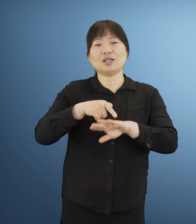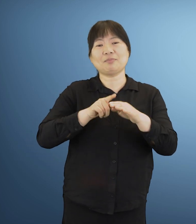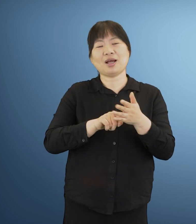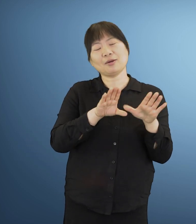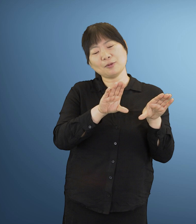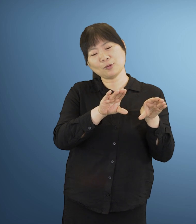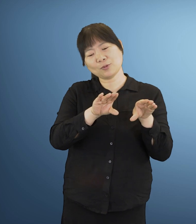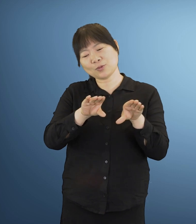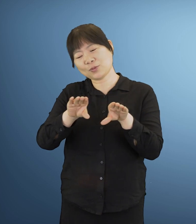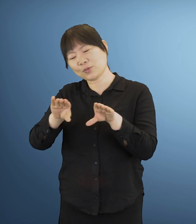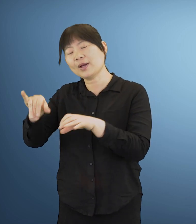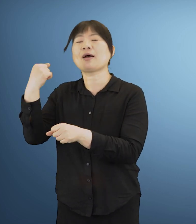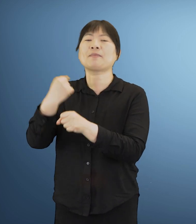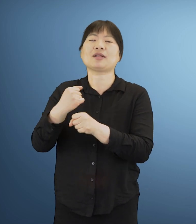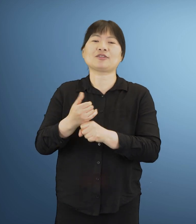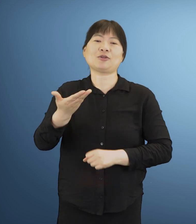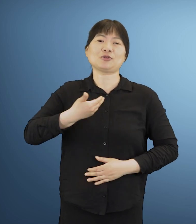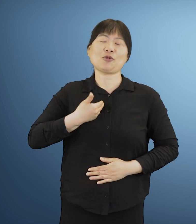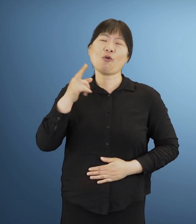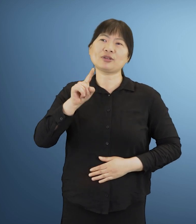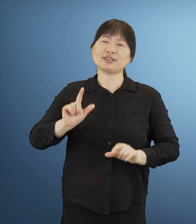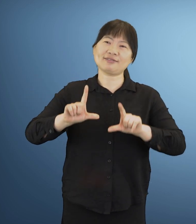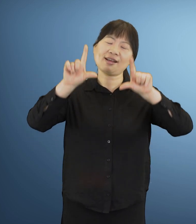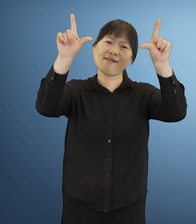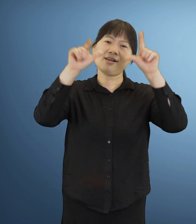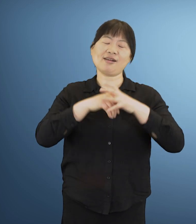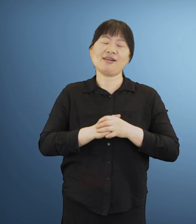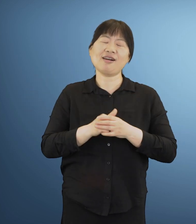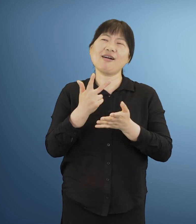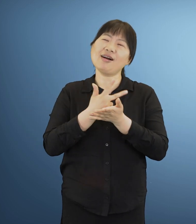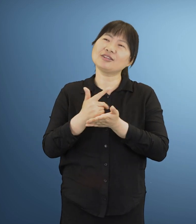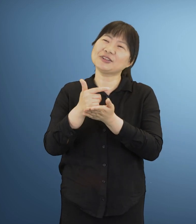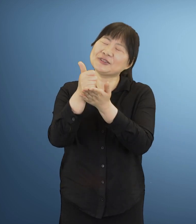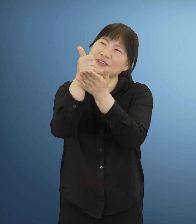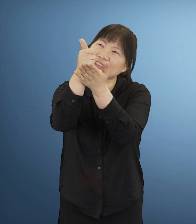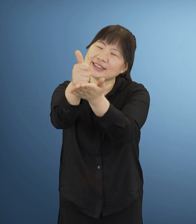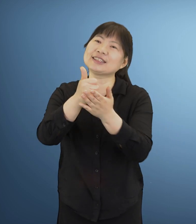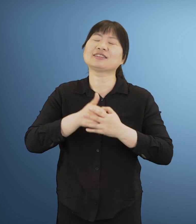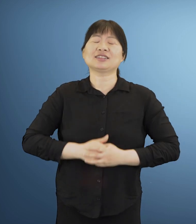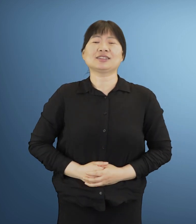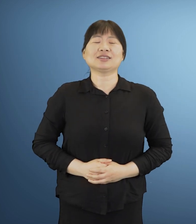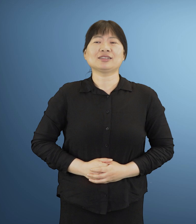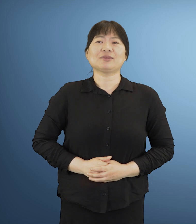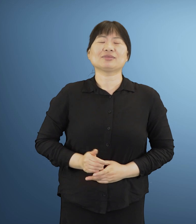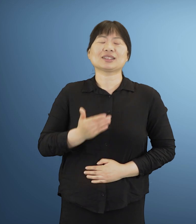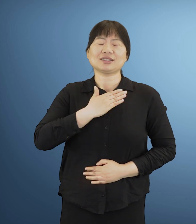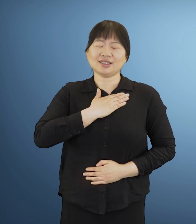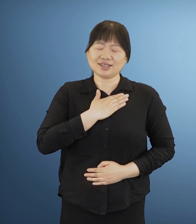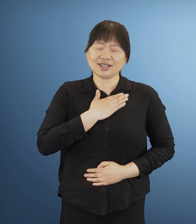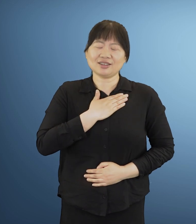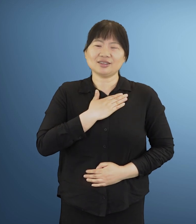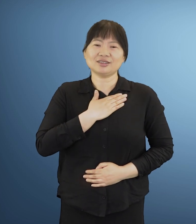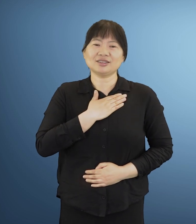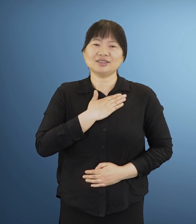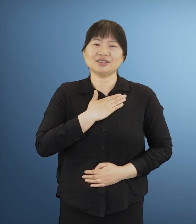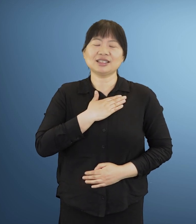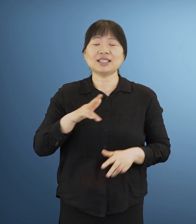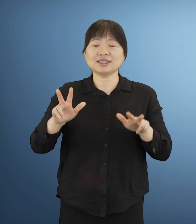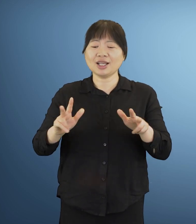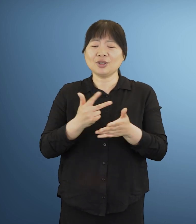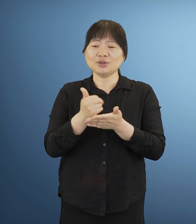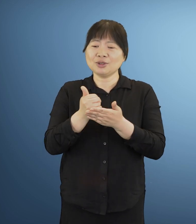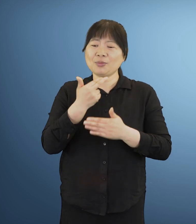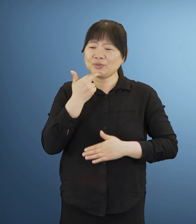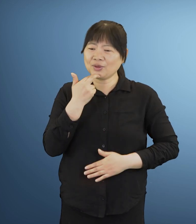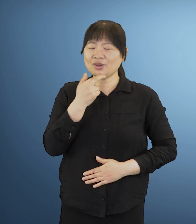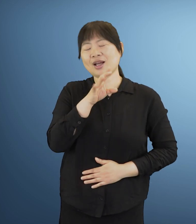부드럽게 만들어서 어느 날 주님, 내가 이제 주님 없이는